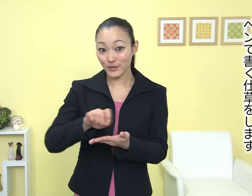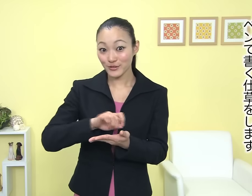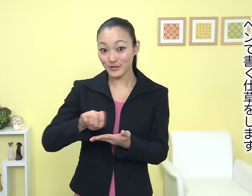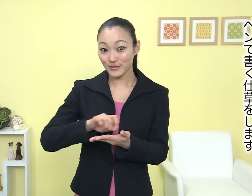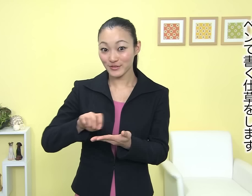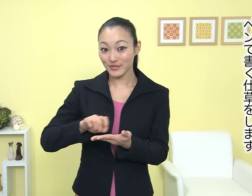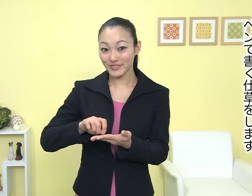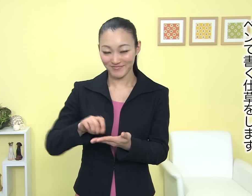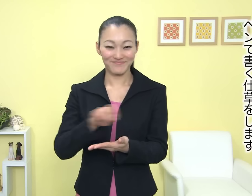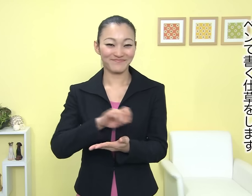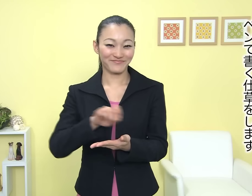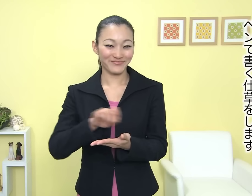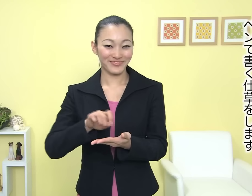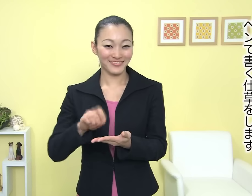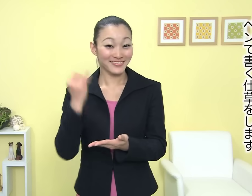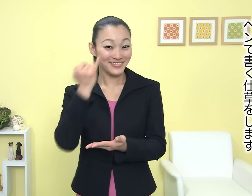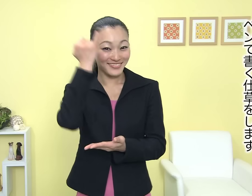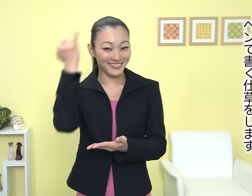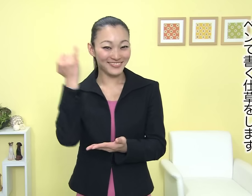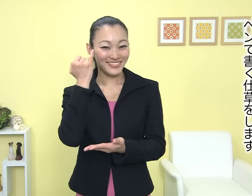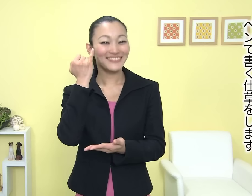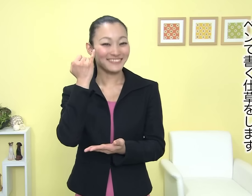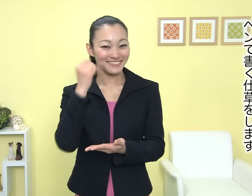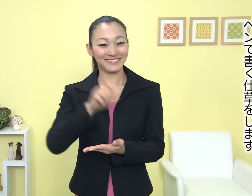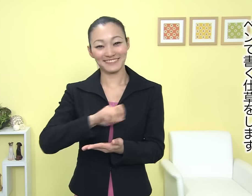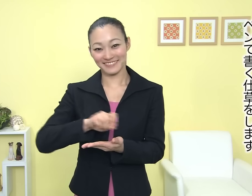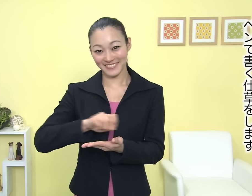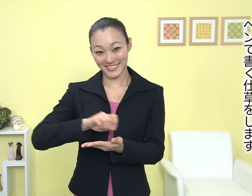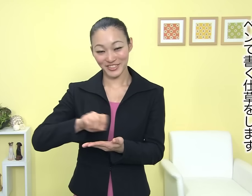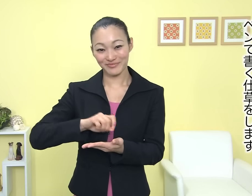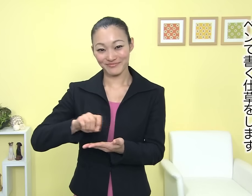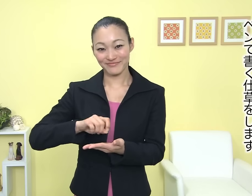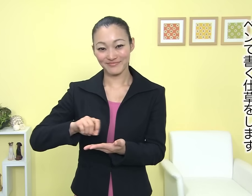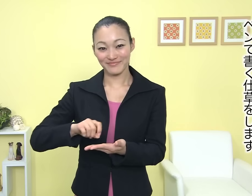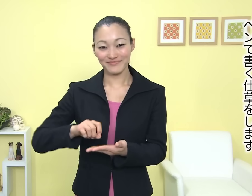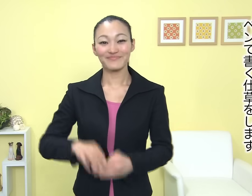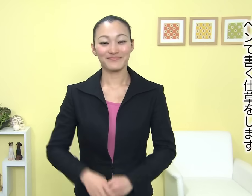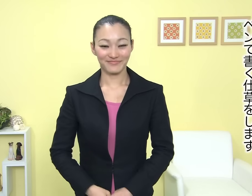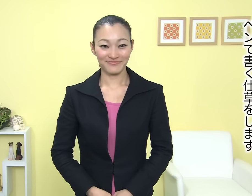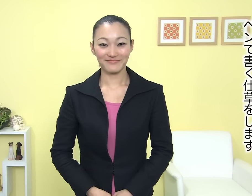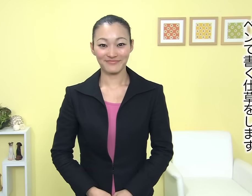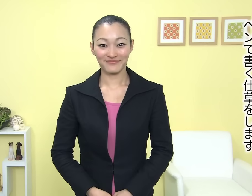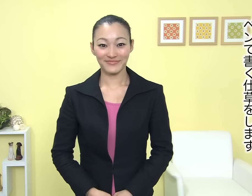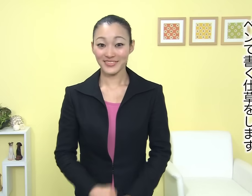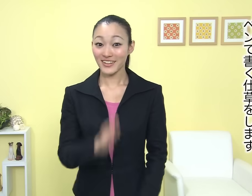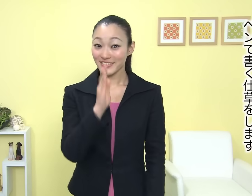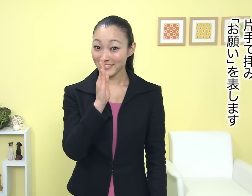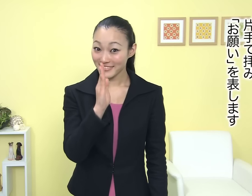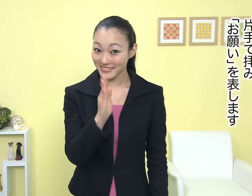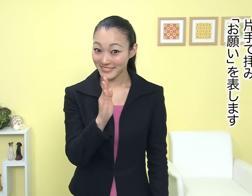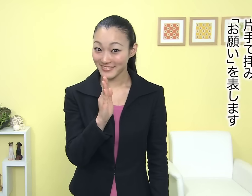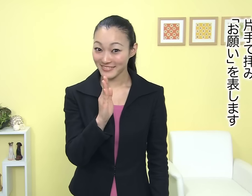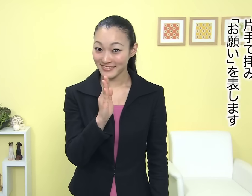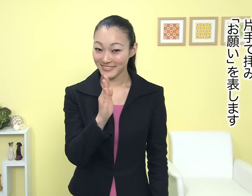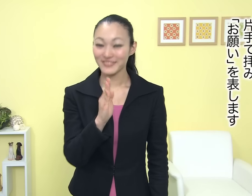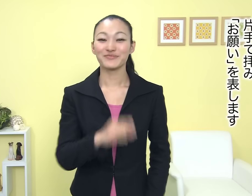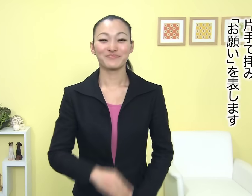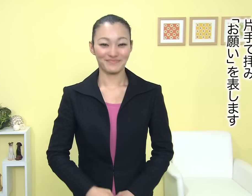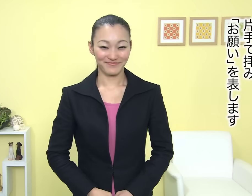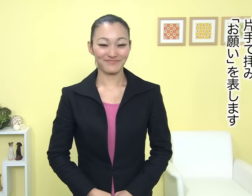ペンで書く仕草をします。片手で拝み お